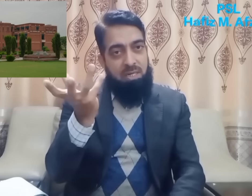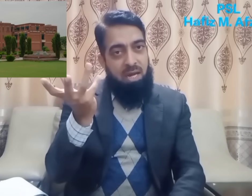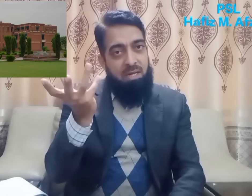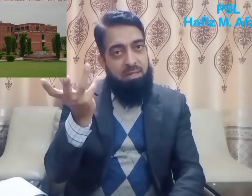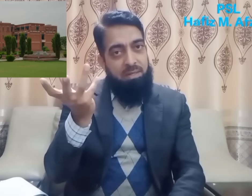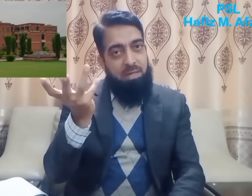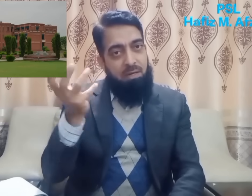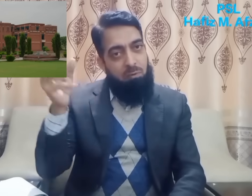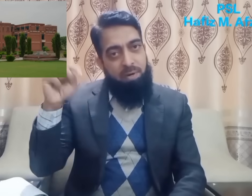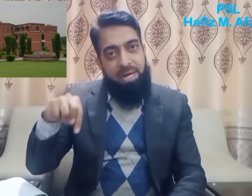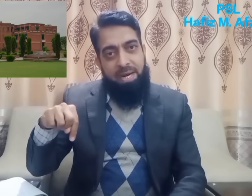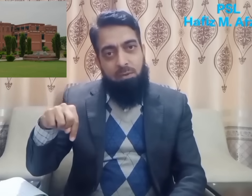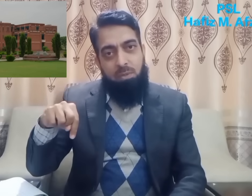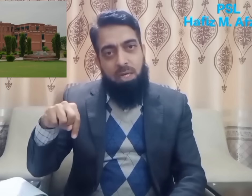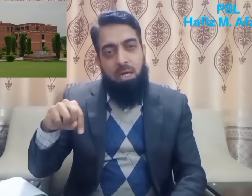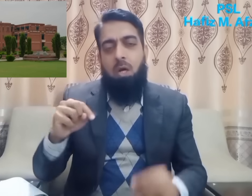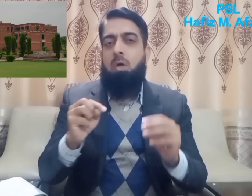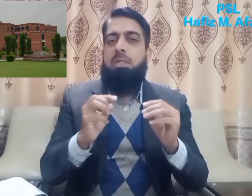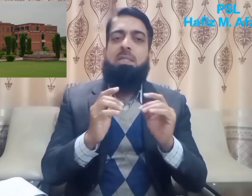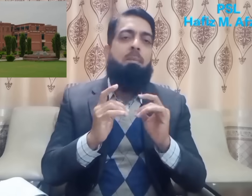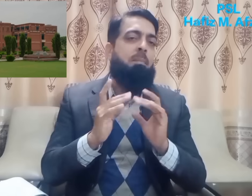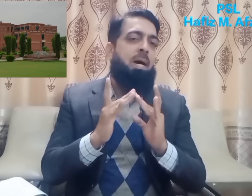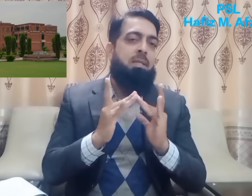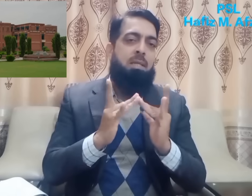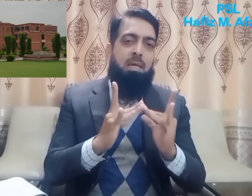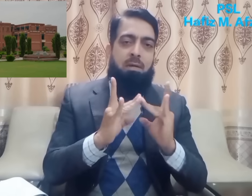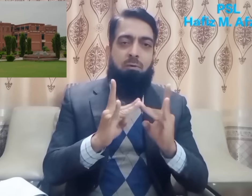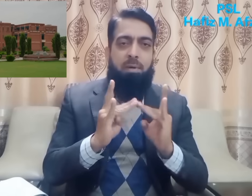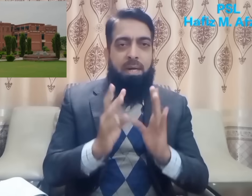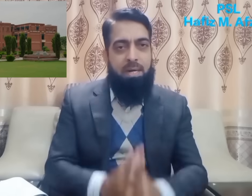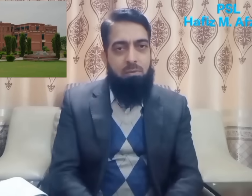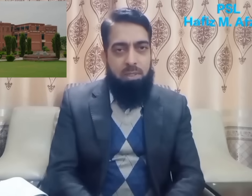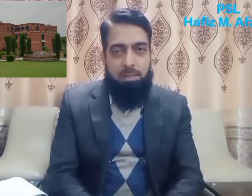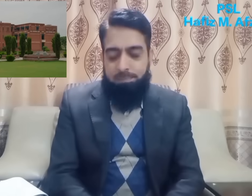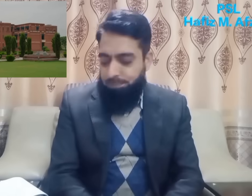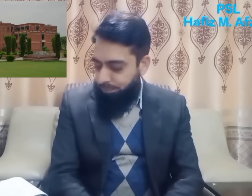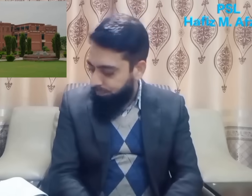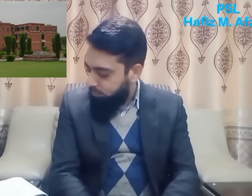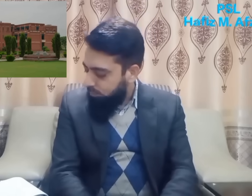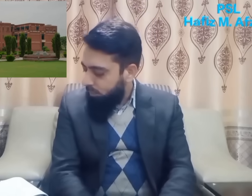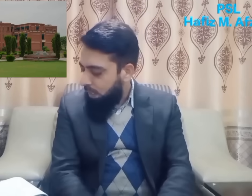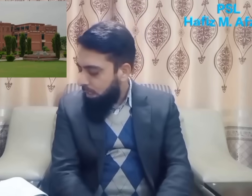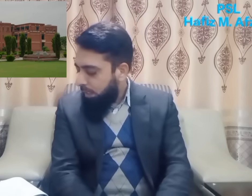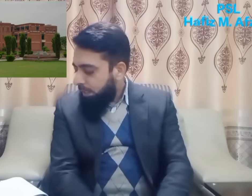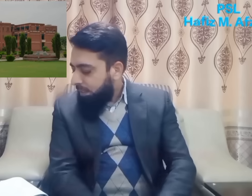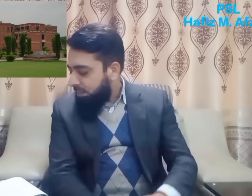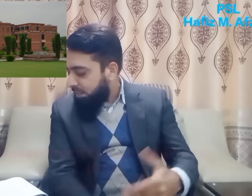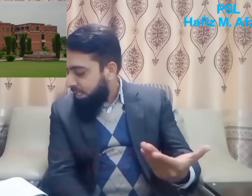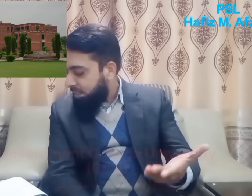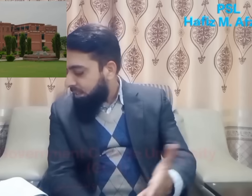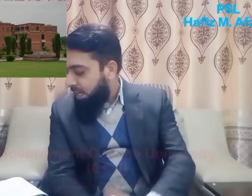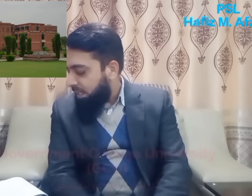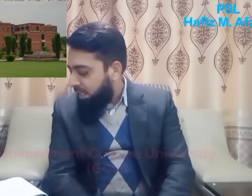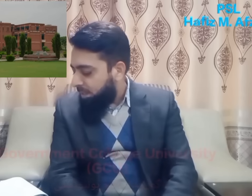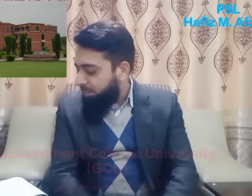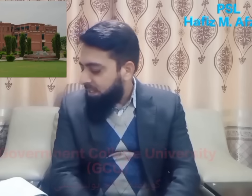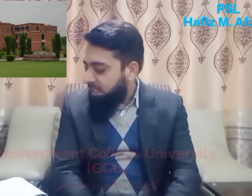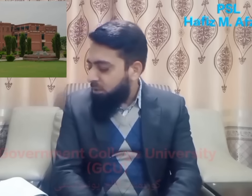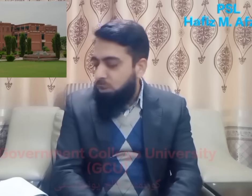इंटरनेशनल का एक वो वर्ड ऐड हो गया और इस्लामाबाद एक वो वर्ड ऐड हो गया। इसके साथ साथ आगे हमारे पास है